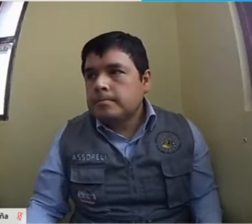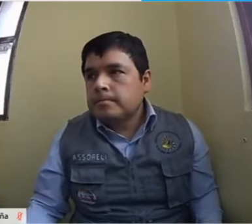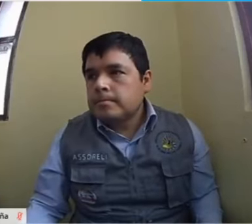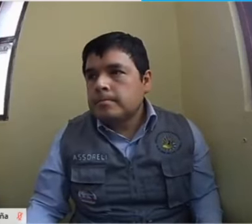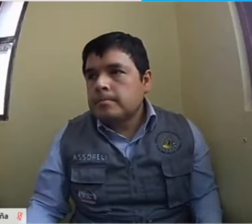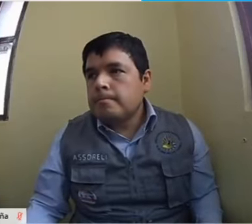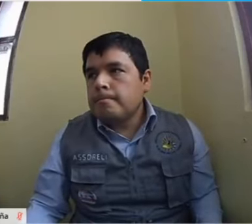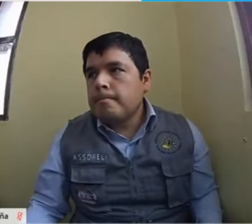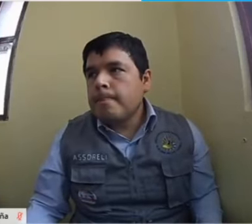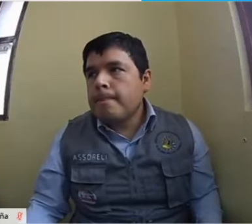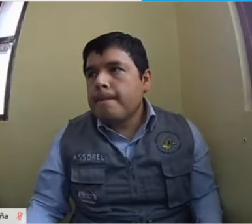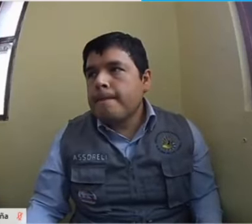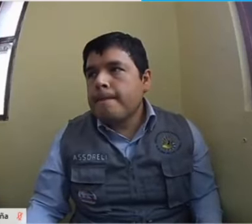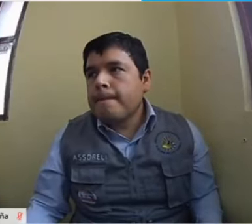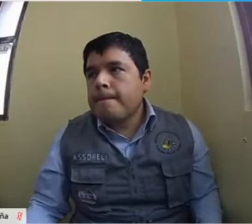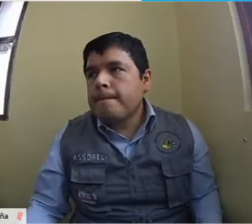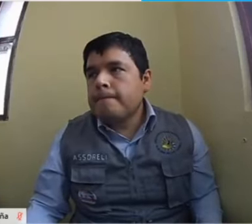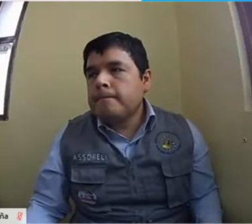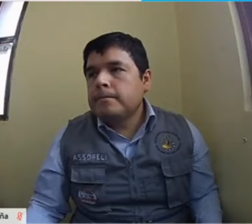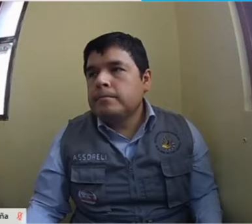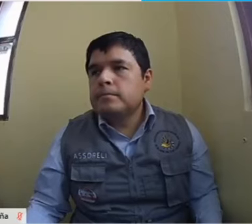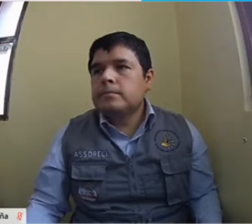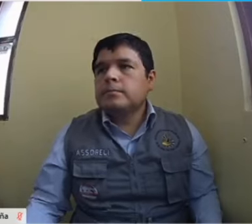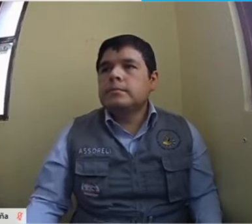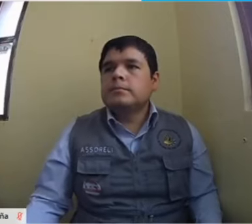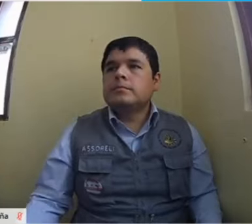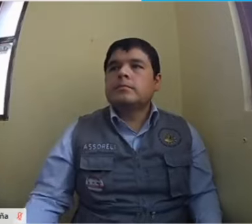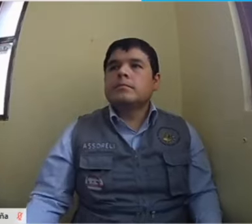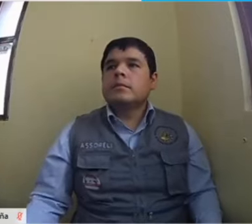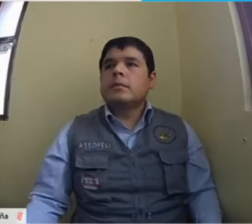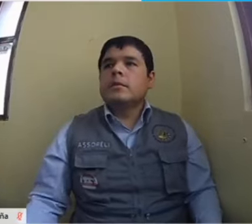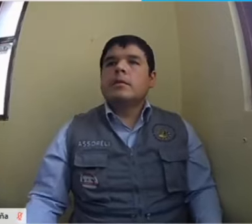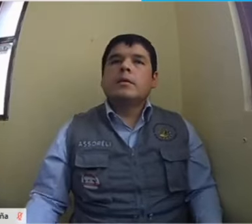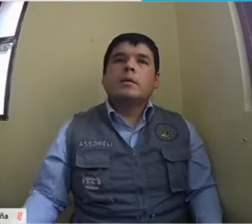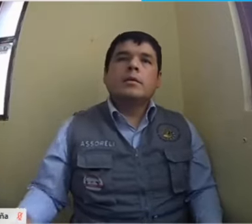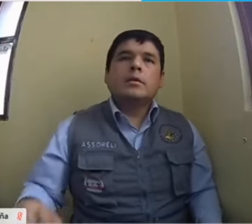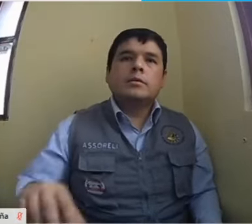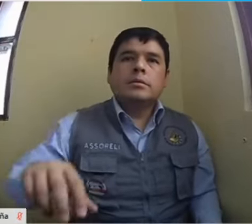Las tres hacen la palabra ahijado o ahijada, según corresponda con el género.